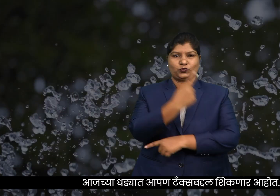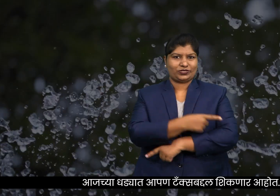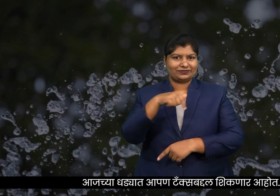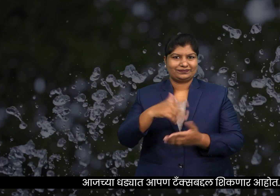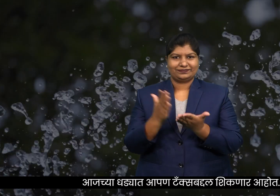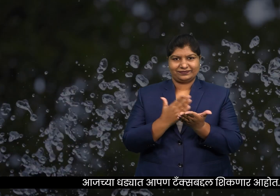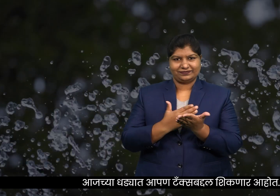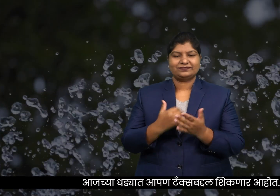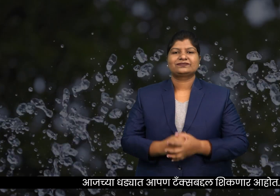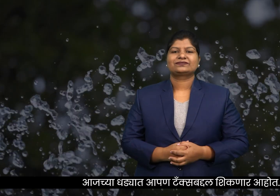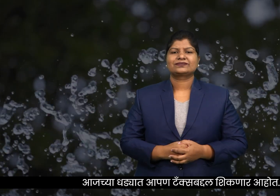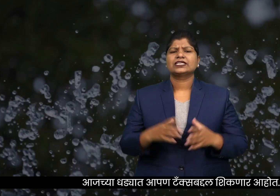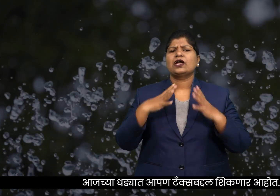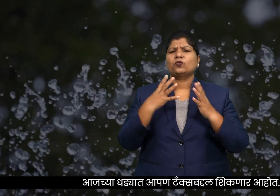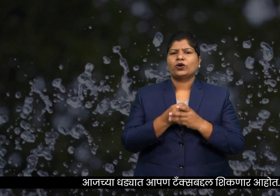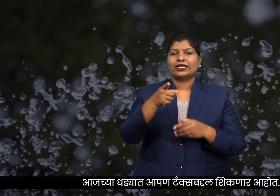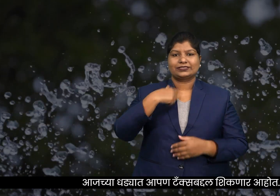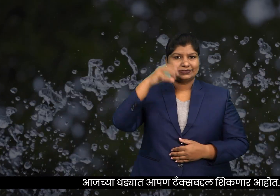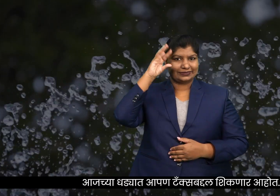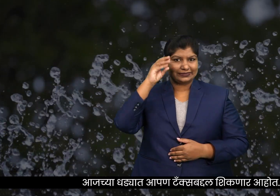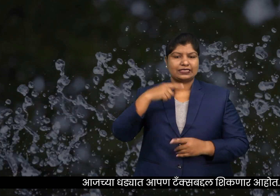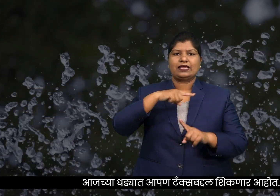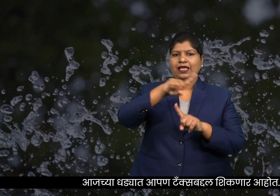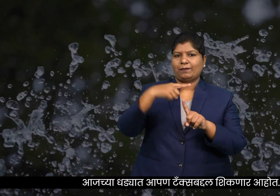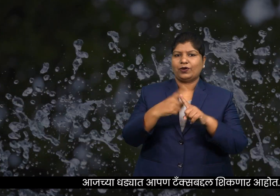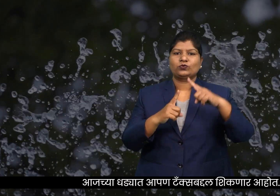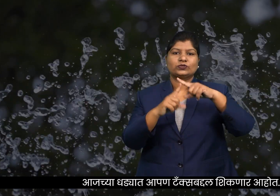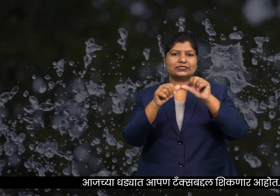आजच्या धड्यात आपण टँक्स बद्दल शिकणार आहोत.